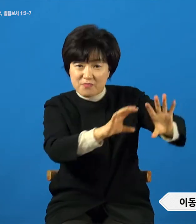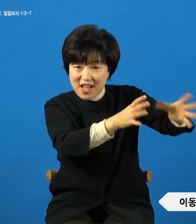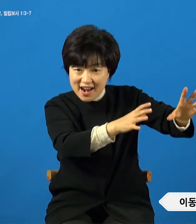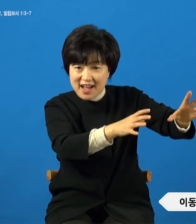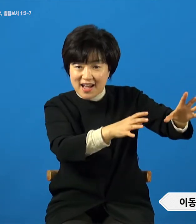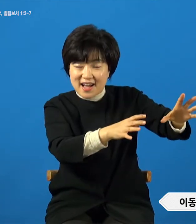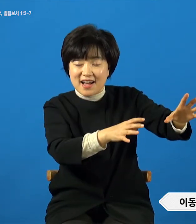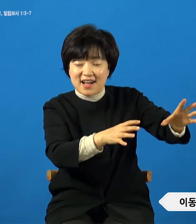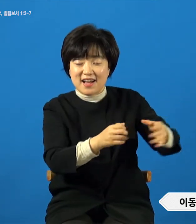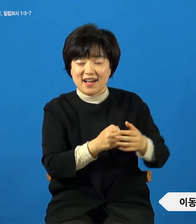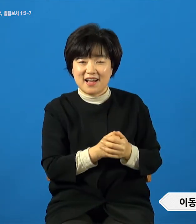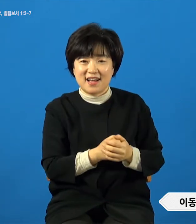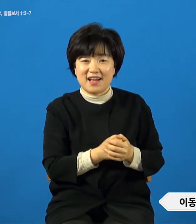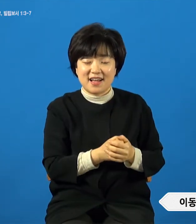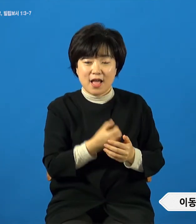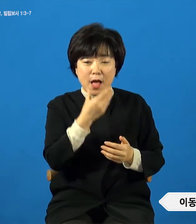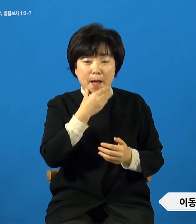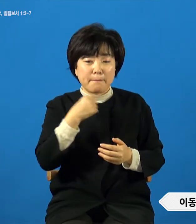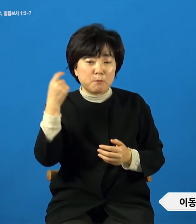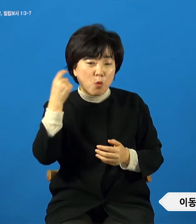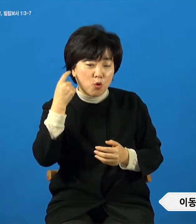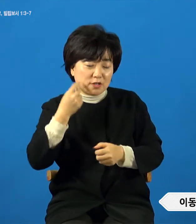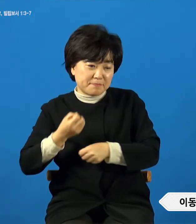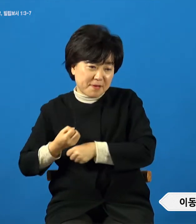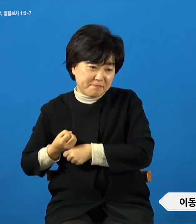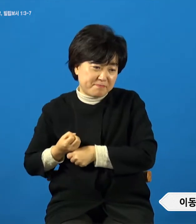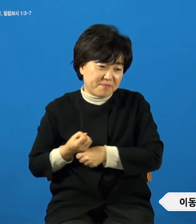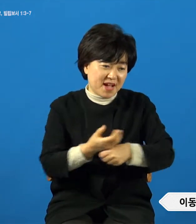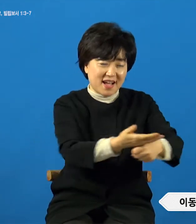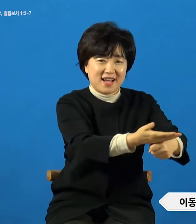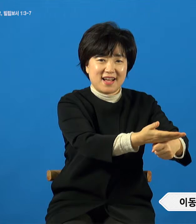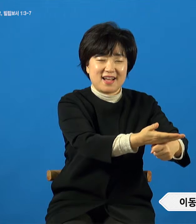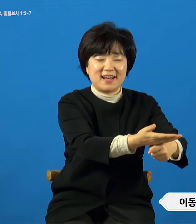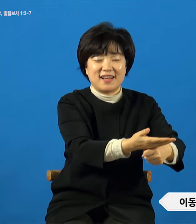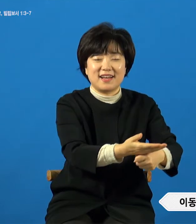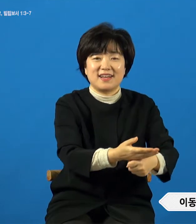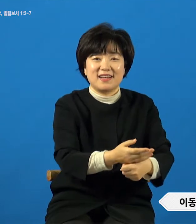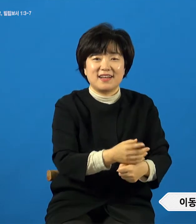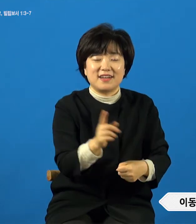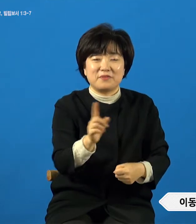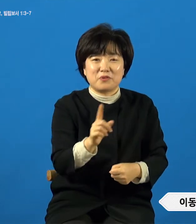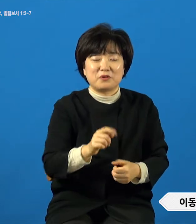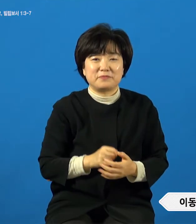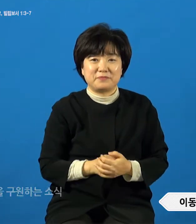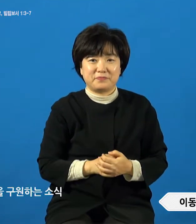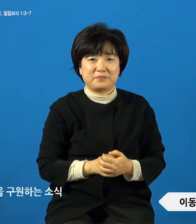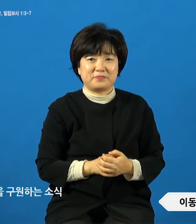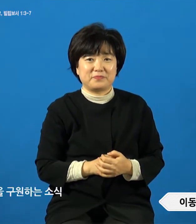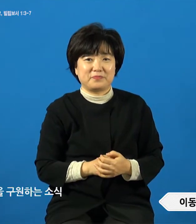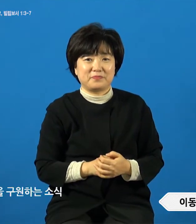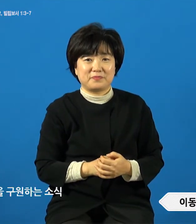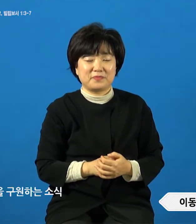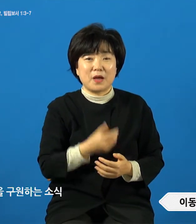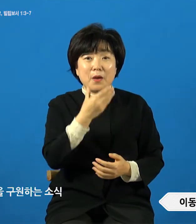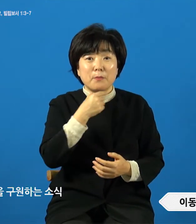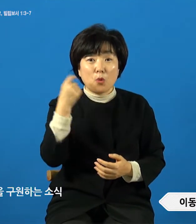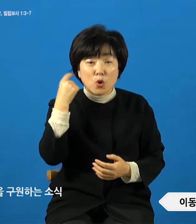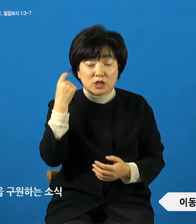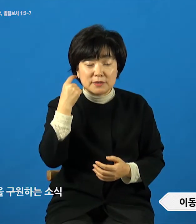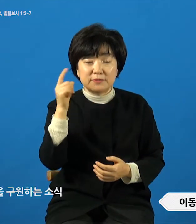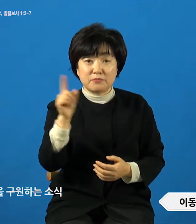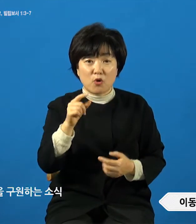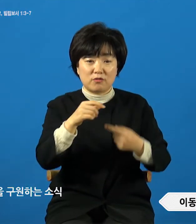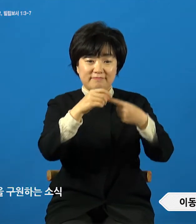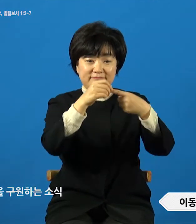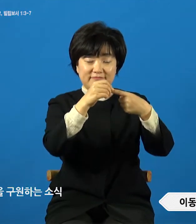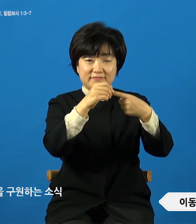열었던 빌립보에 전해진 복음, 그 복음의 진수는 무엇이었을까요? 첫 번째로, 그 복음은 나와 내